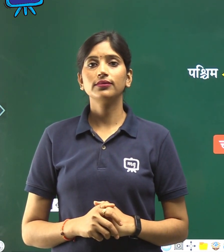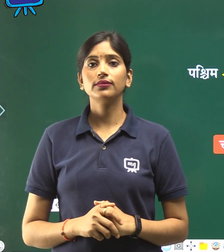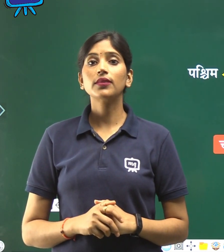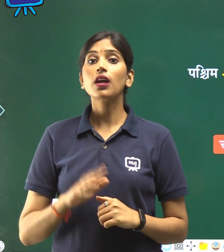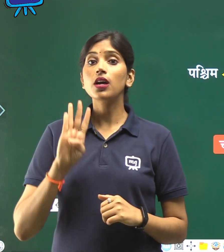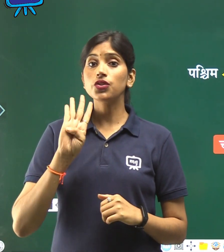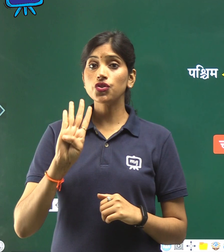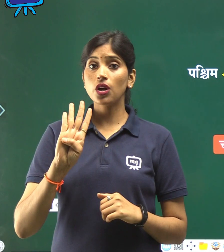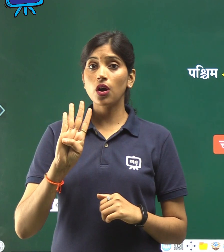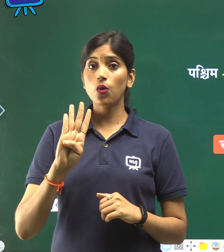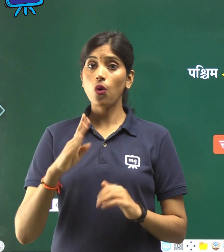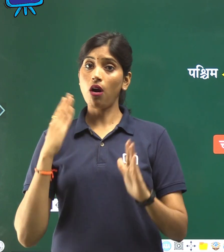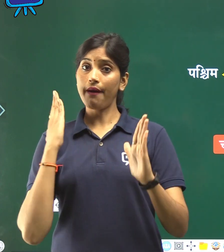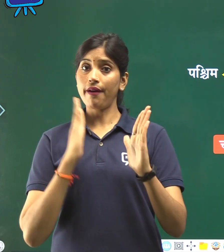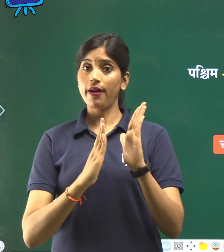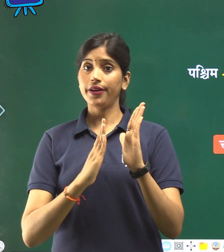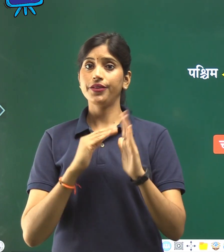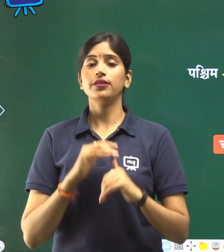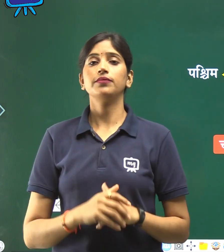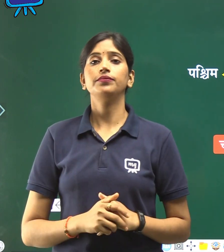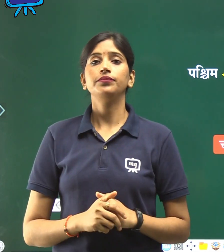चारों दिशाएं